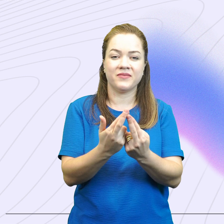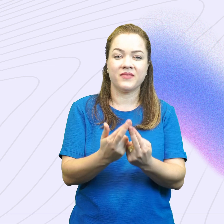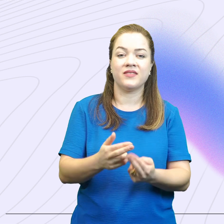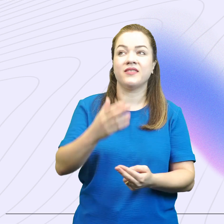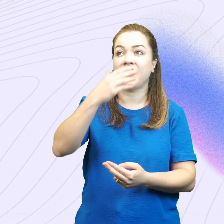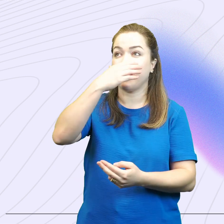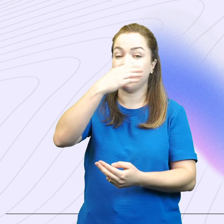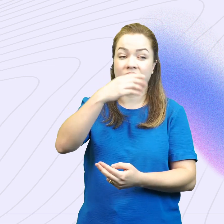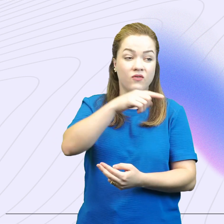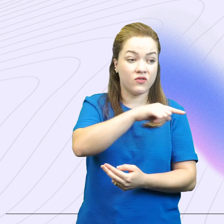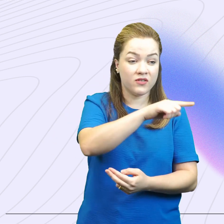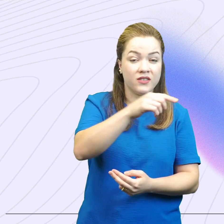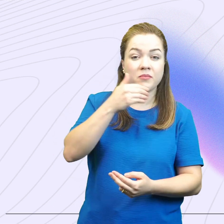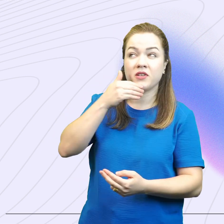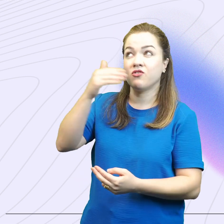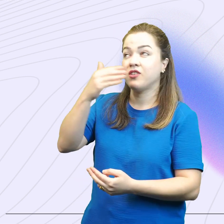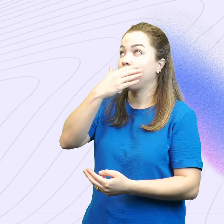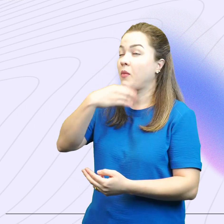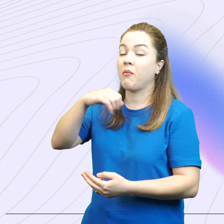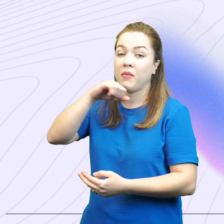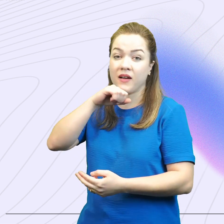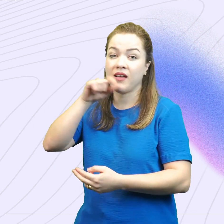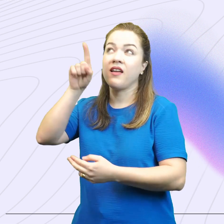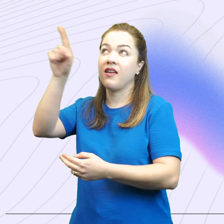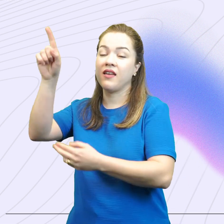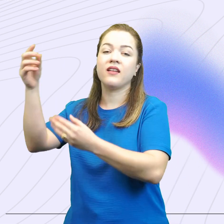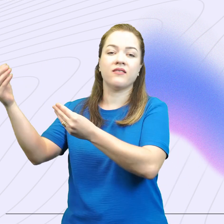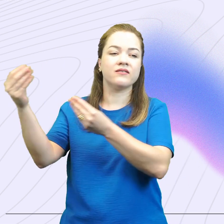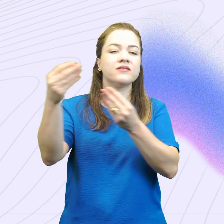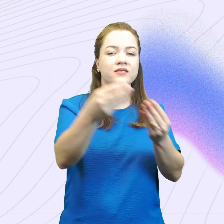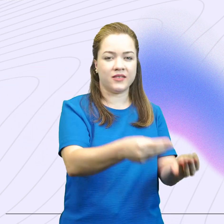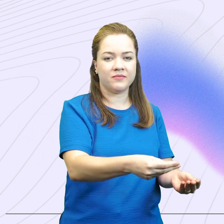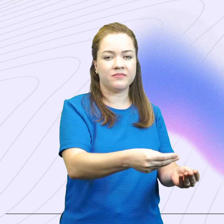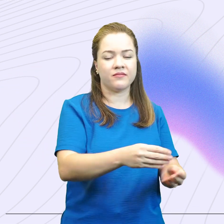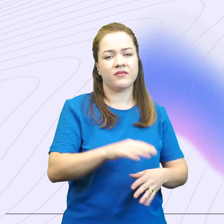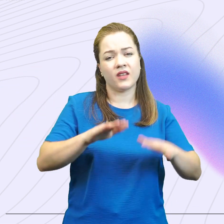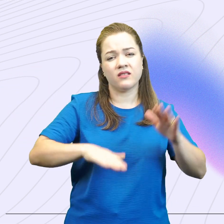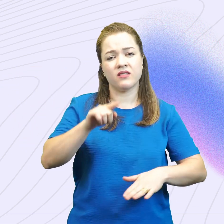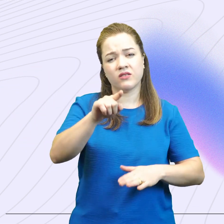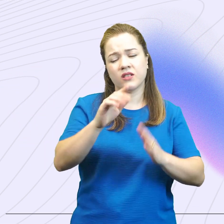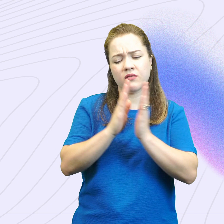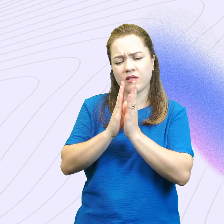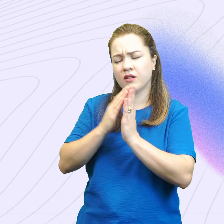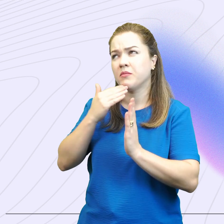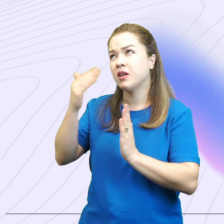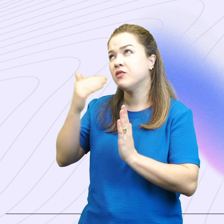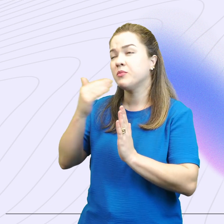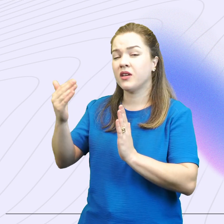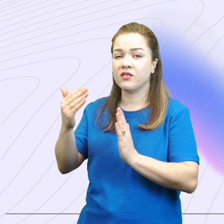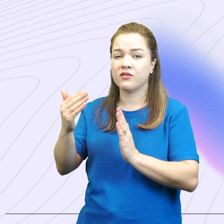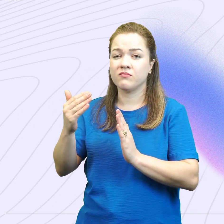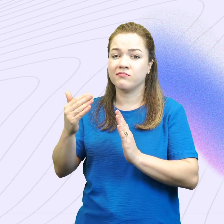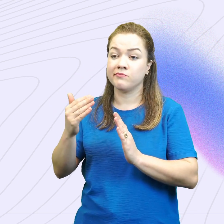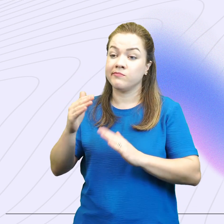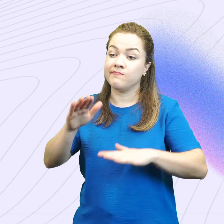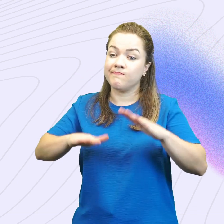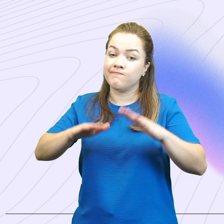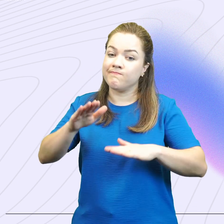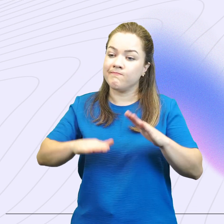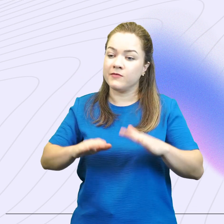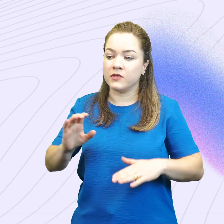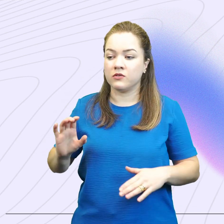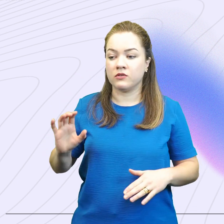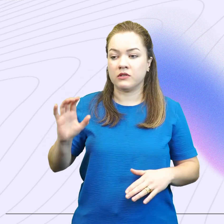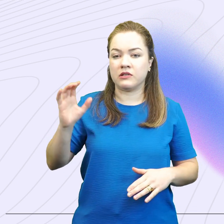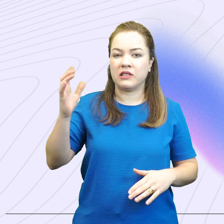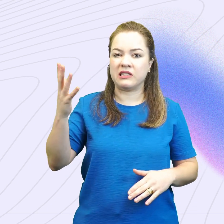nome. Às vezes você não está recebendo coisas, querido, porque você está pedindo. Pode ser que tenha situações que, se